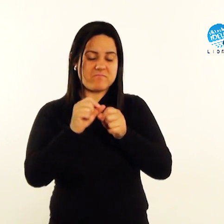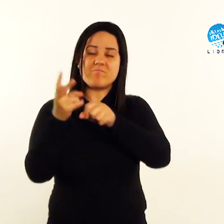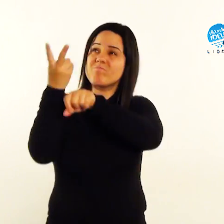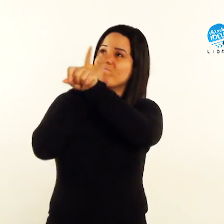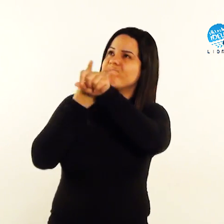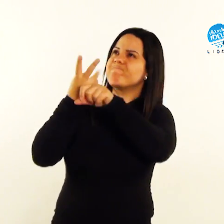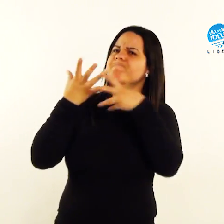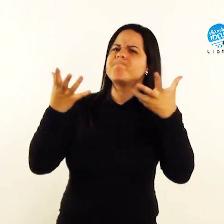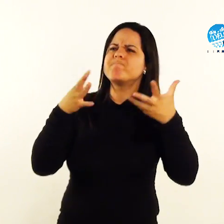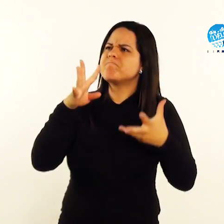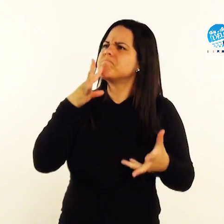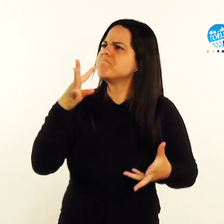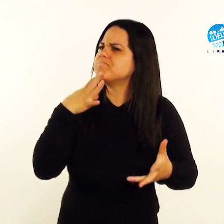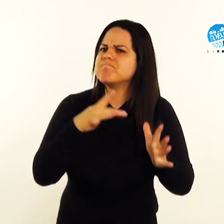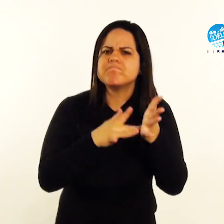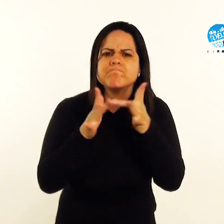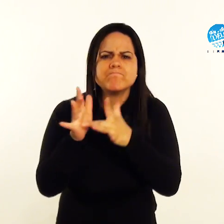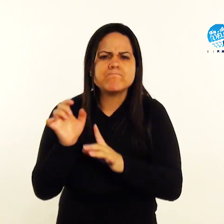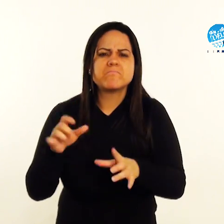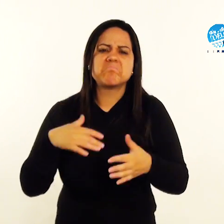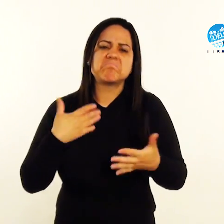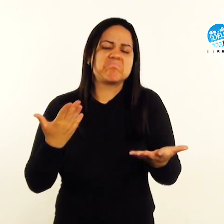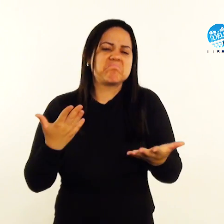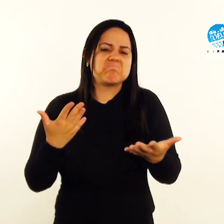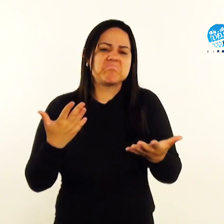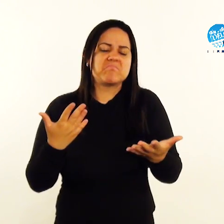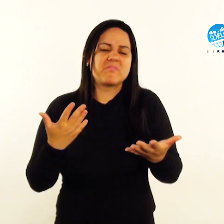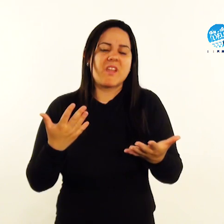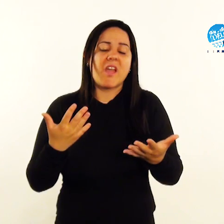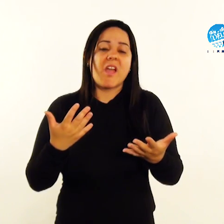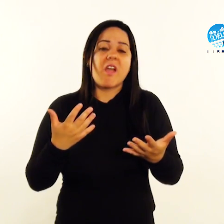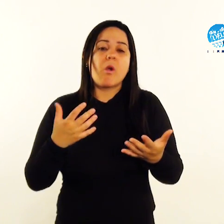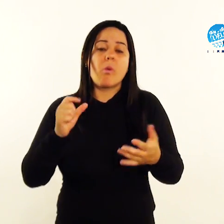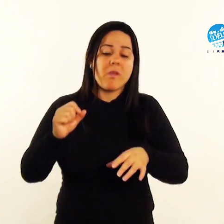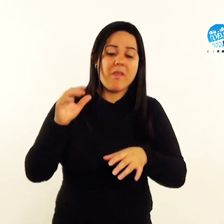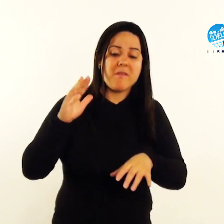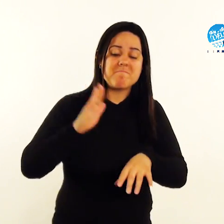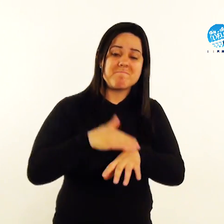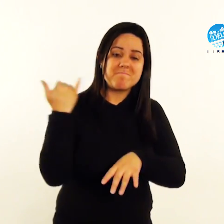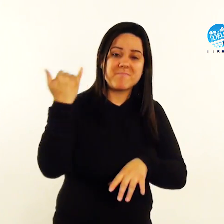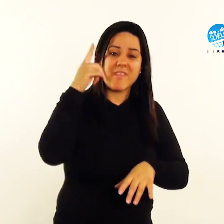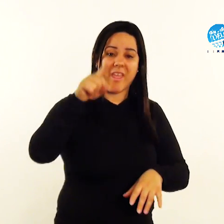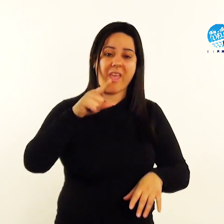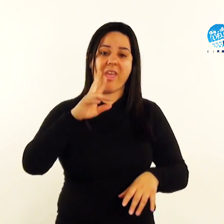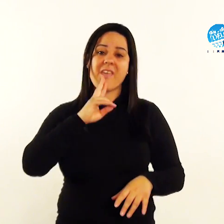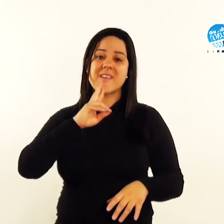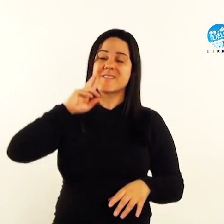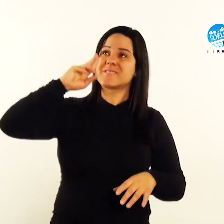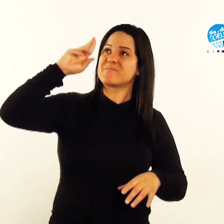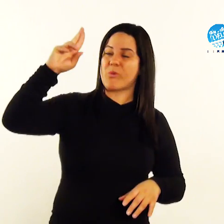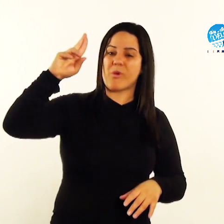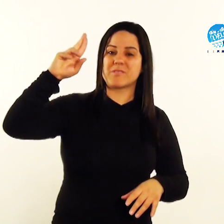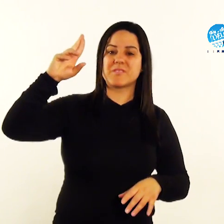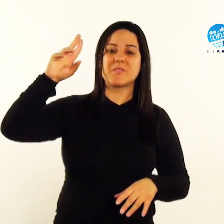com toda a intensidade da sua vida, não importava, porque aquilo era a resposta ao mover de Deus na vida de